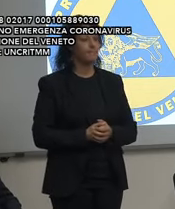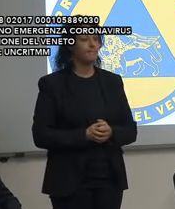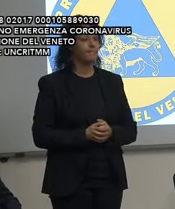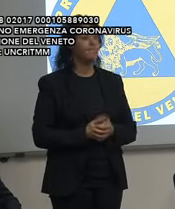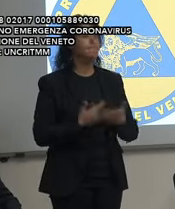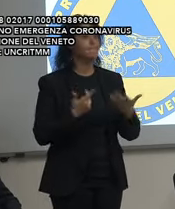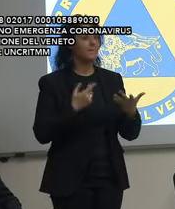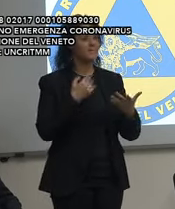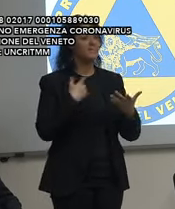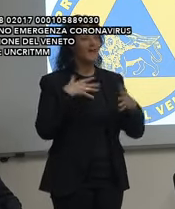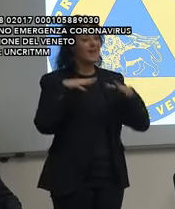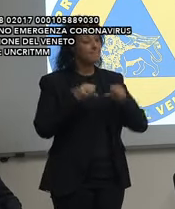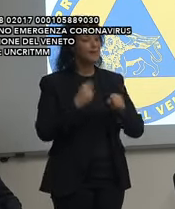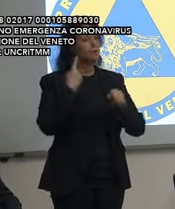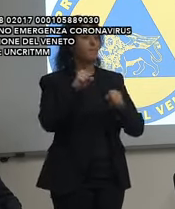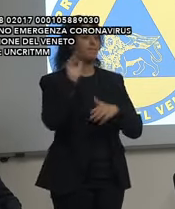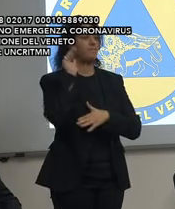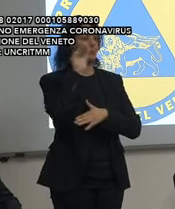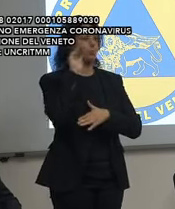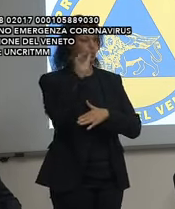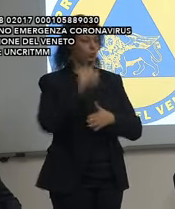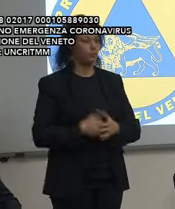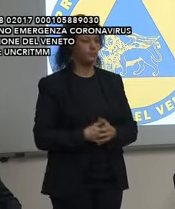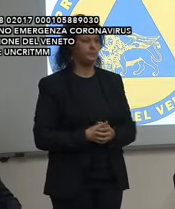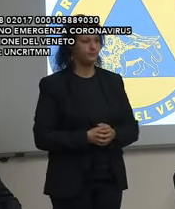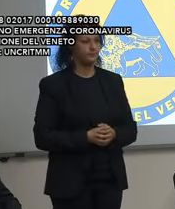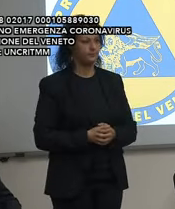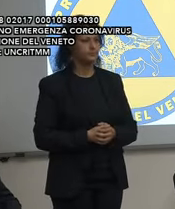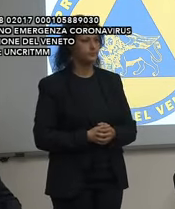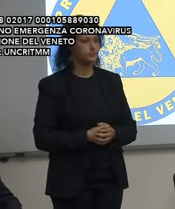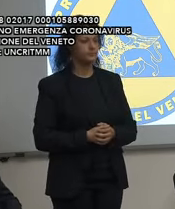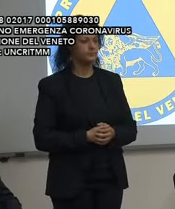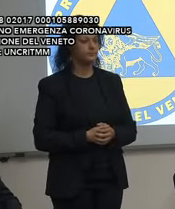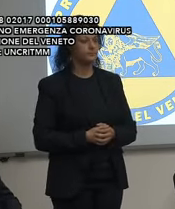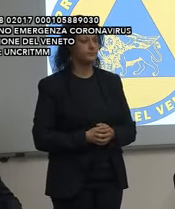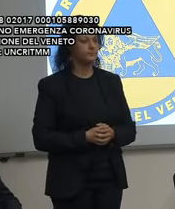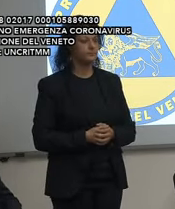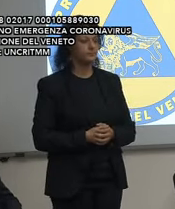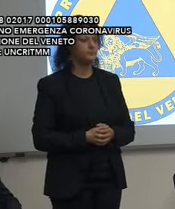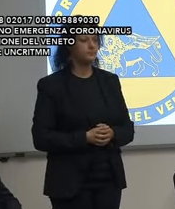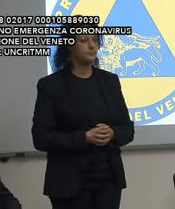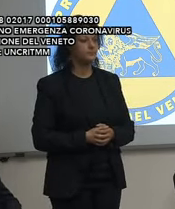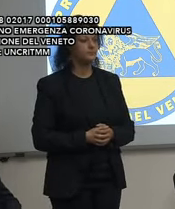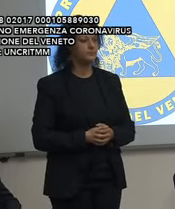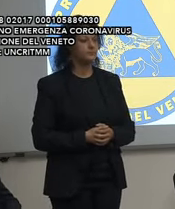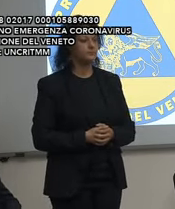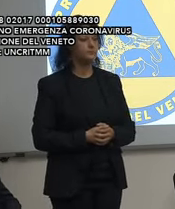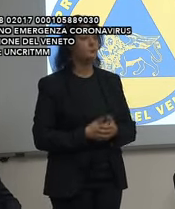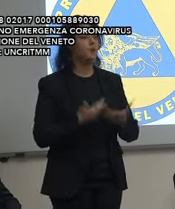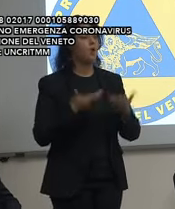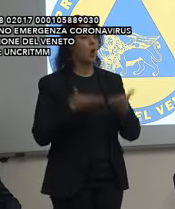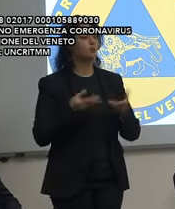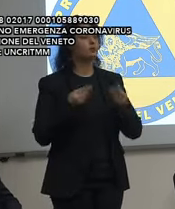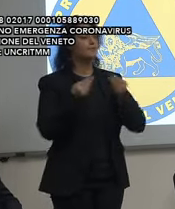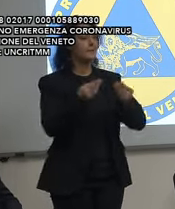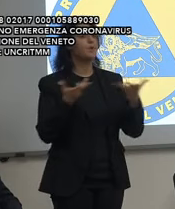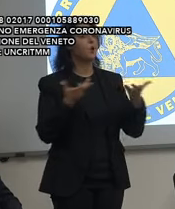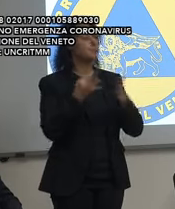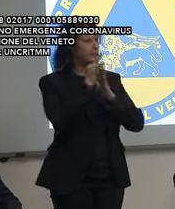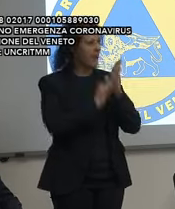impegno di quello che faremo in futuro. Quindi non ci sono solo opinioni. Noi oggi portiamo dei dati, portiamo